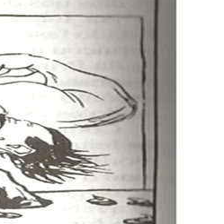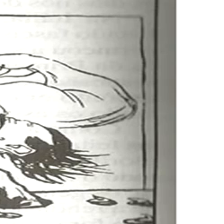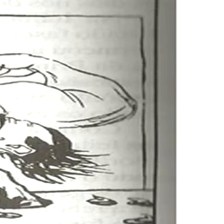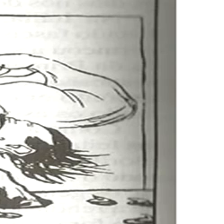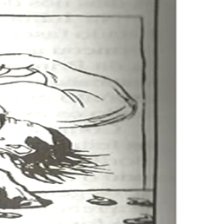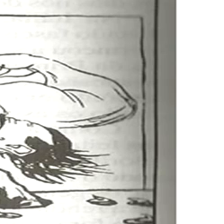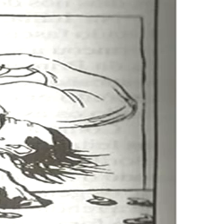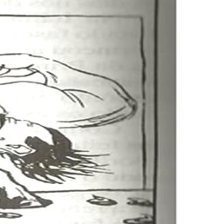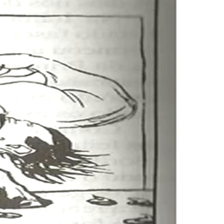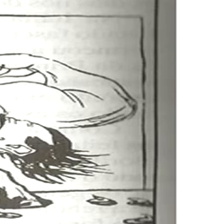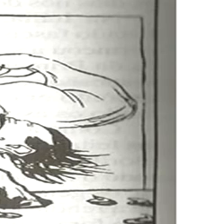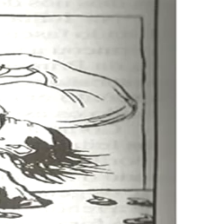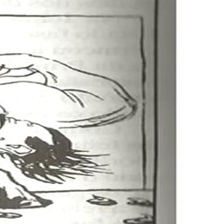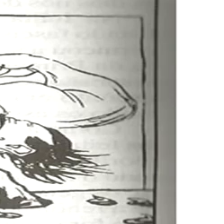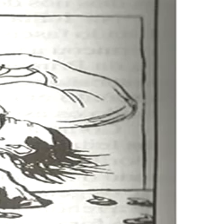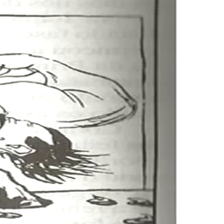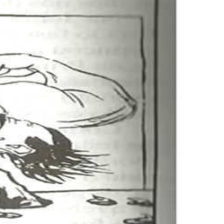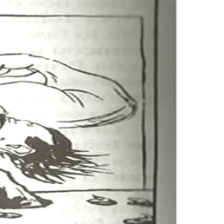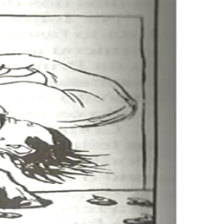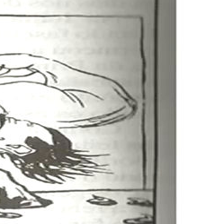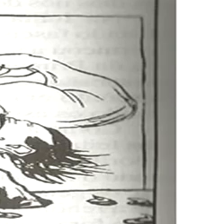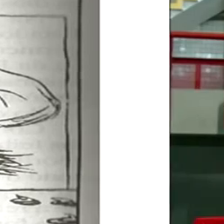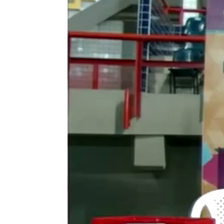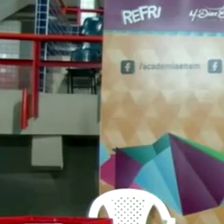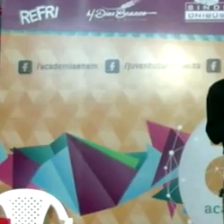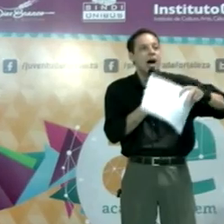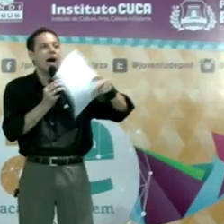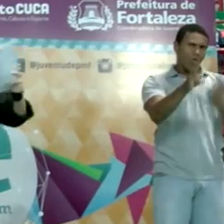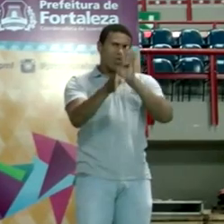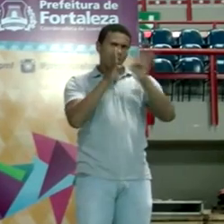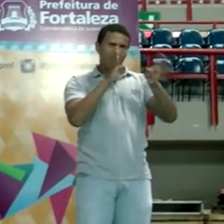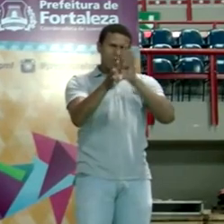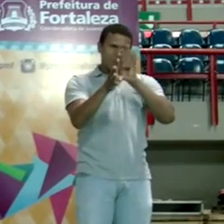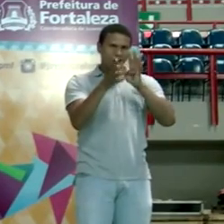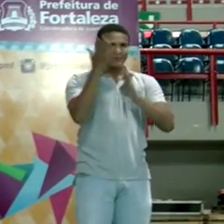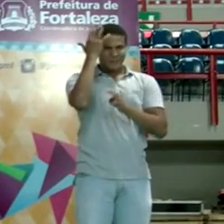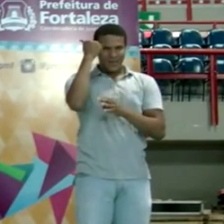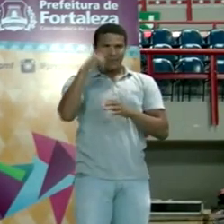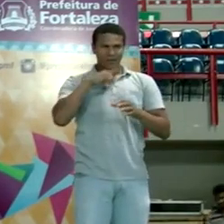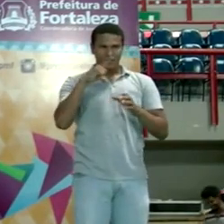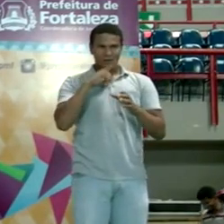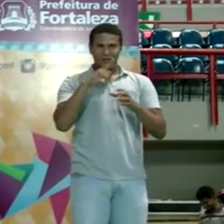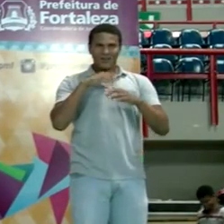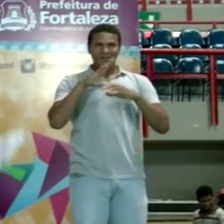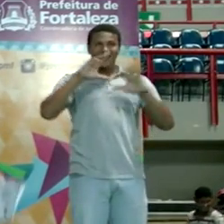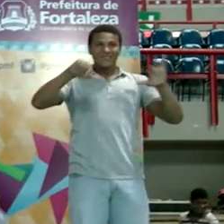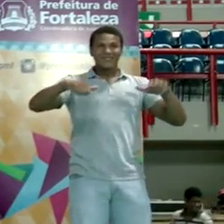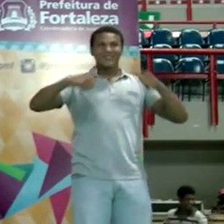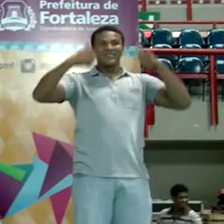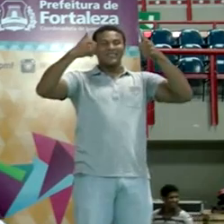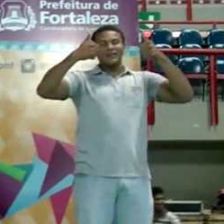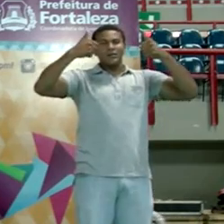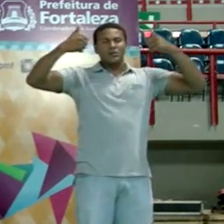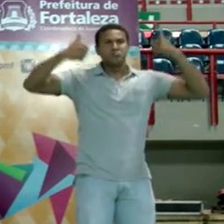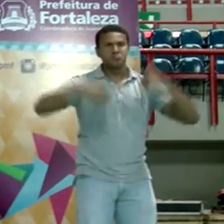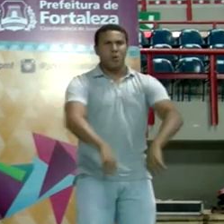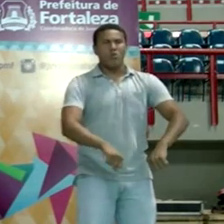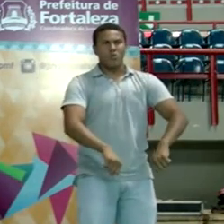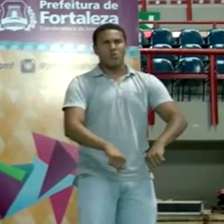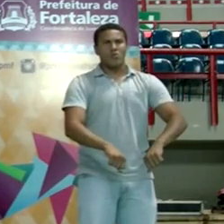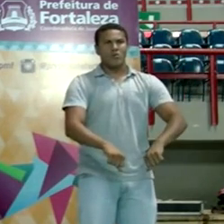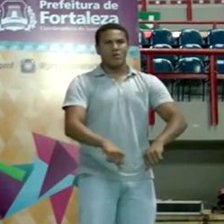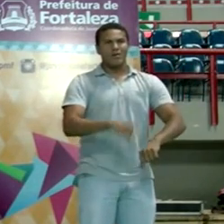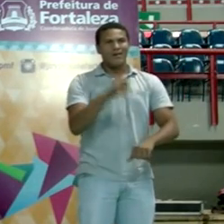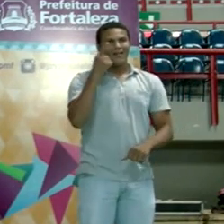a gente iria então, da mesma forma que a gente constrói uma imagem, a gente desconstrói uma imagem. Olha o Fernando Collor de Mello na história do